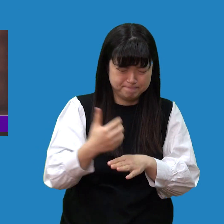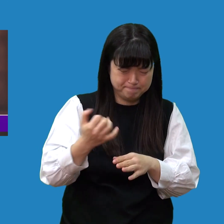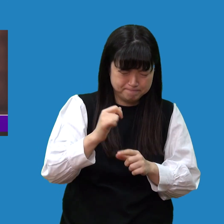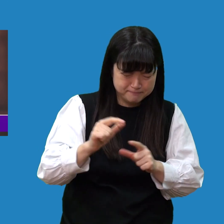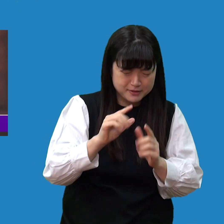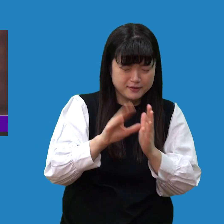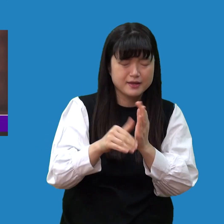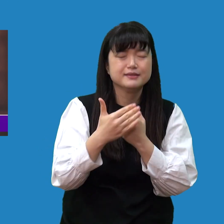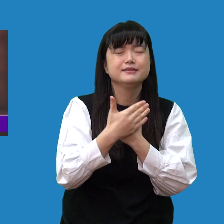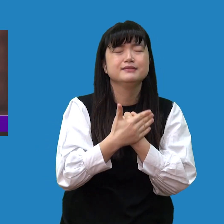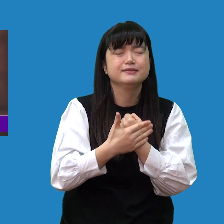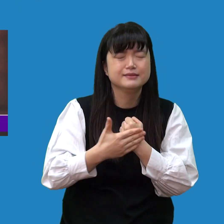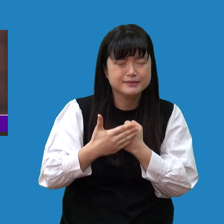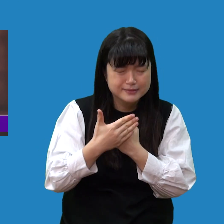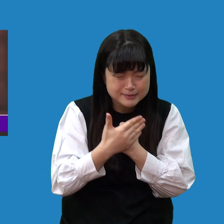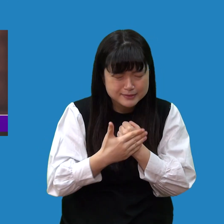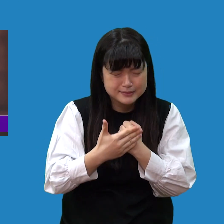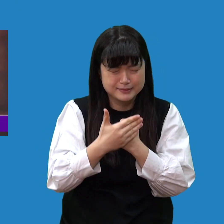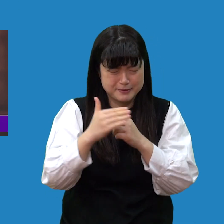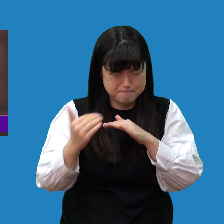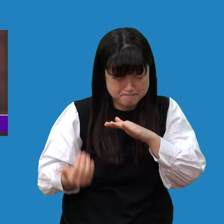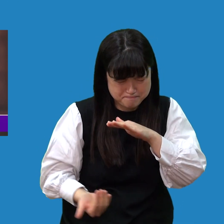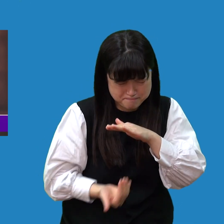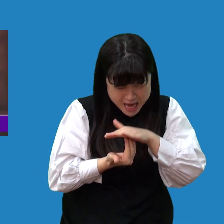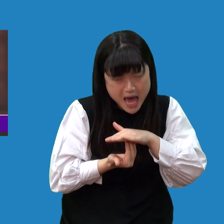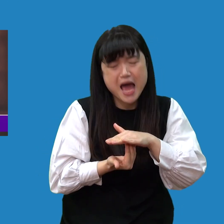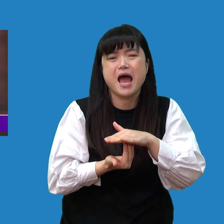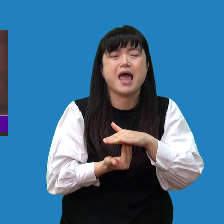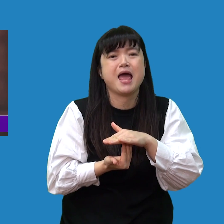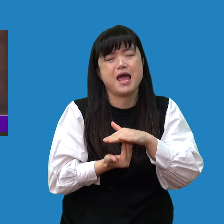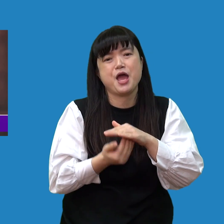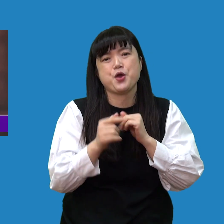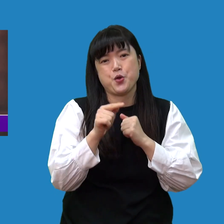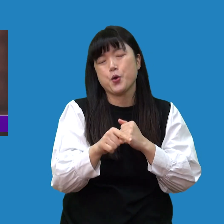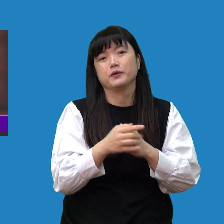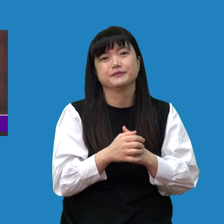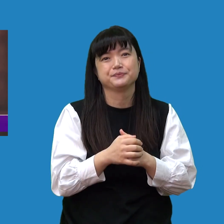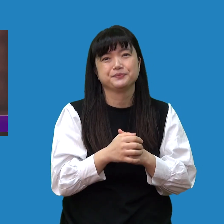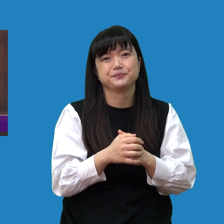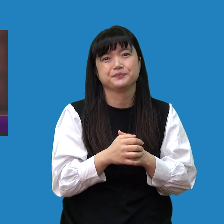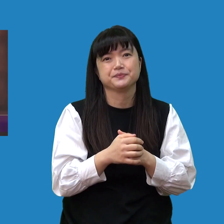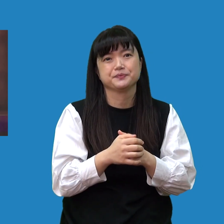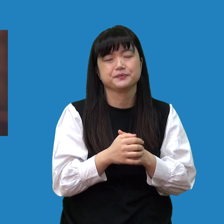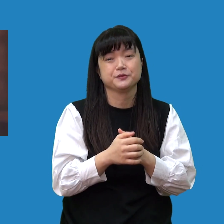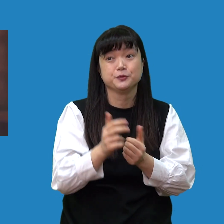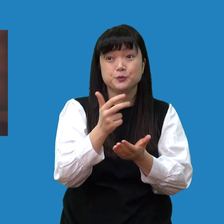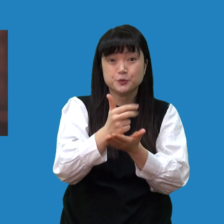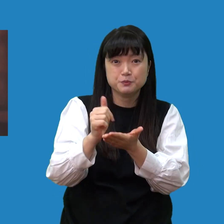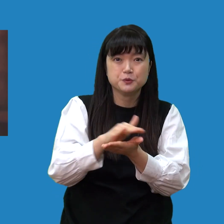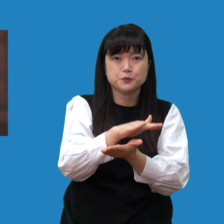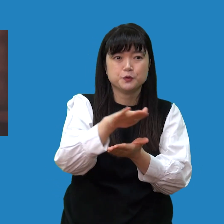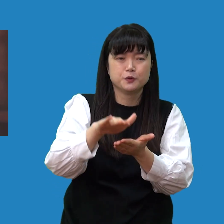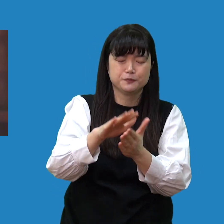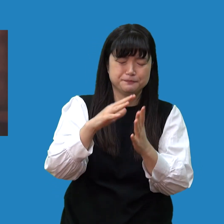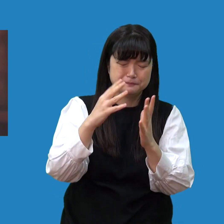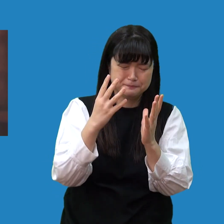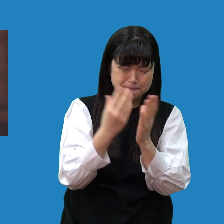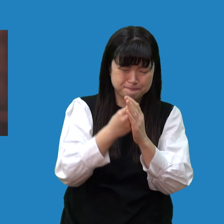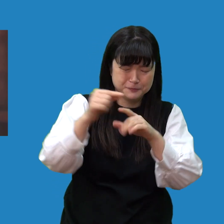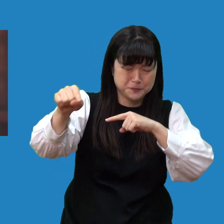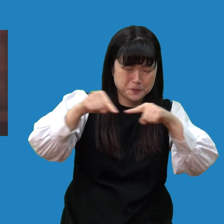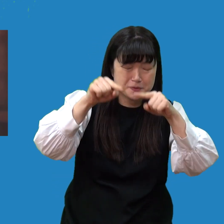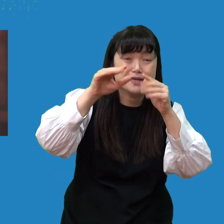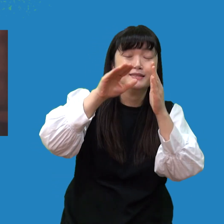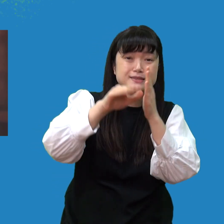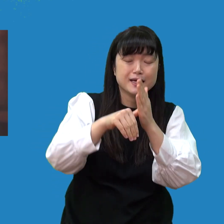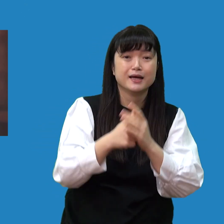될 은혜의 절정의 단계라고 할 수가 있습니다. 주님이 우리를 온전히 통치해 주실